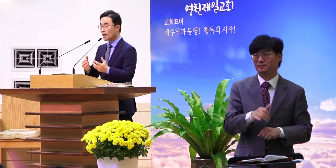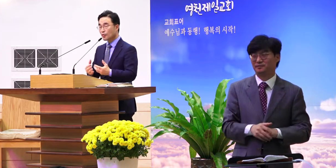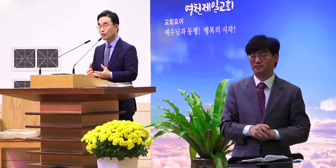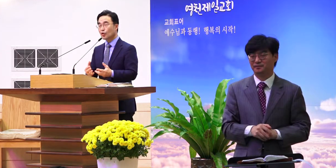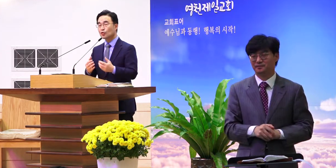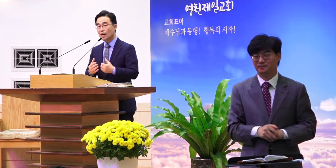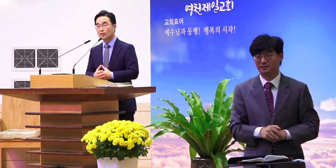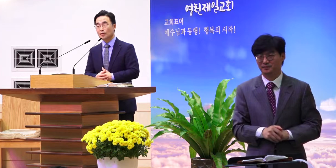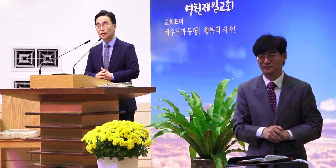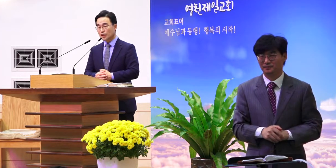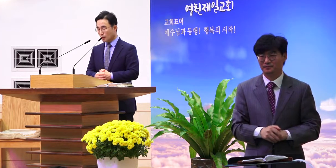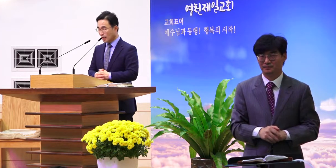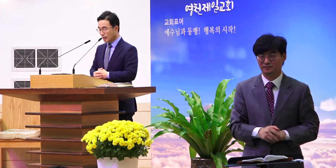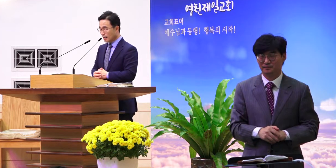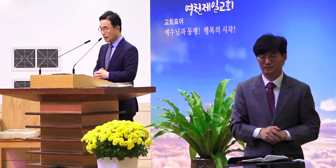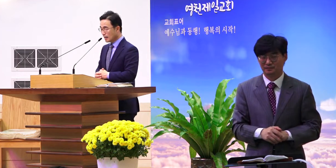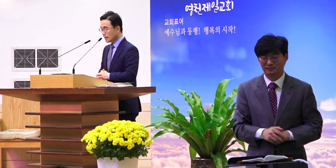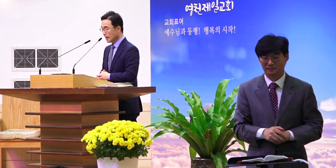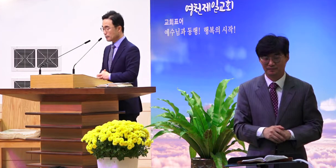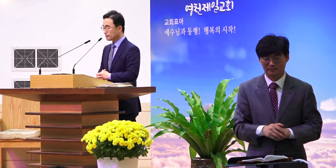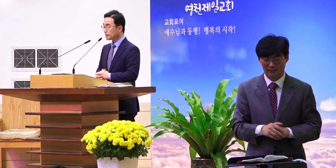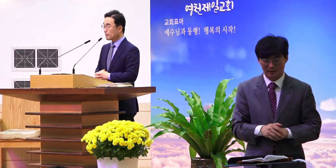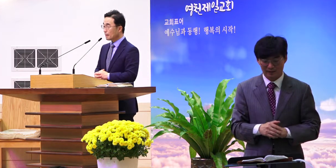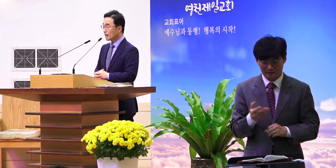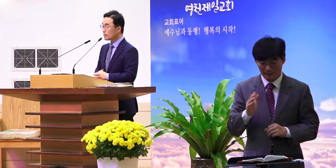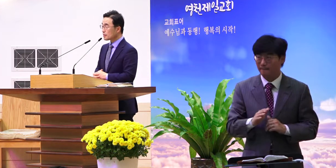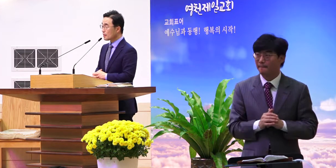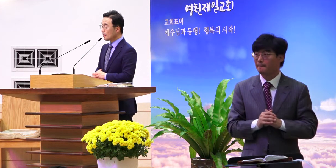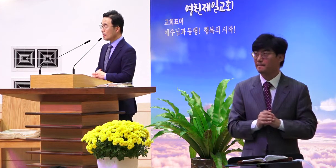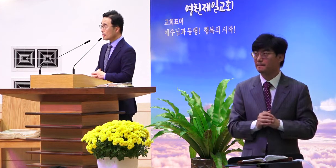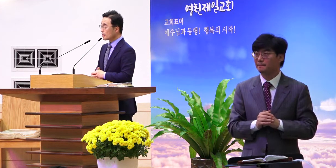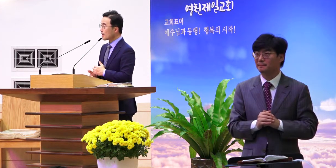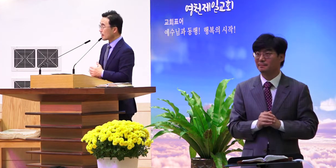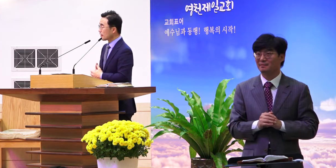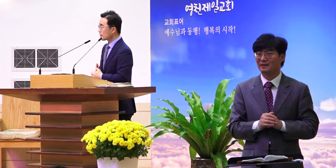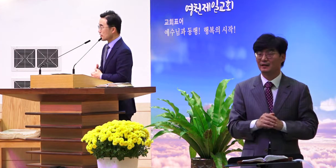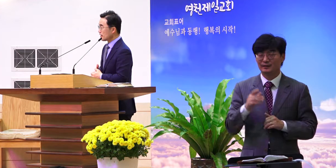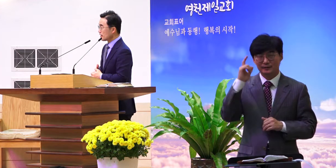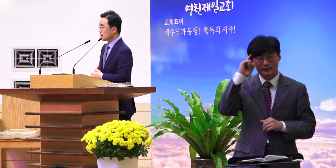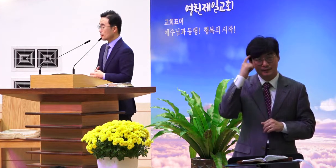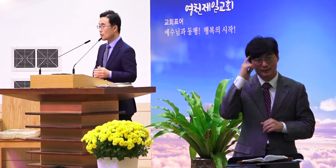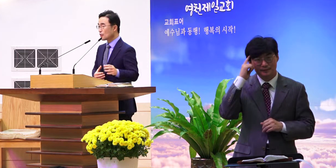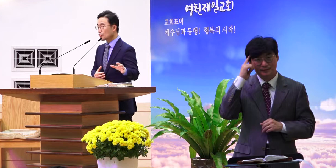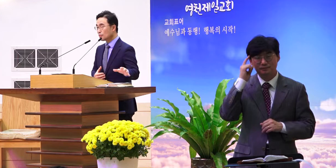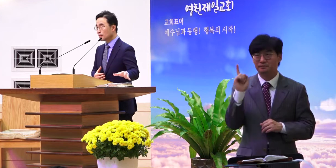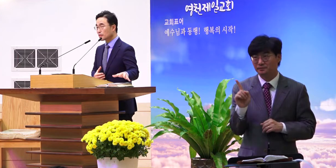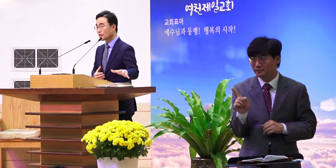홀도 발라보고 무엇도 하고 이렇게 하는데, 그러면서